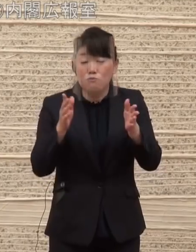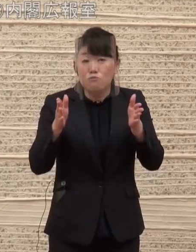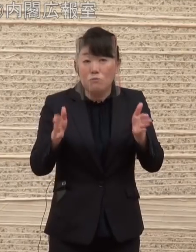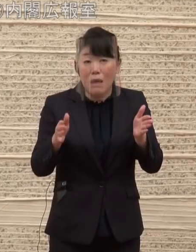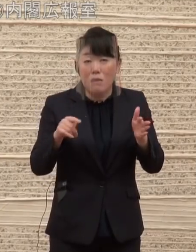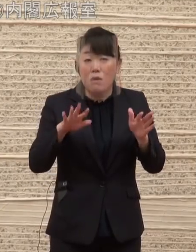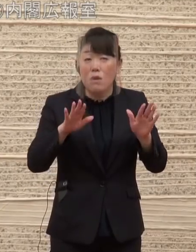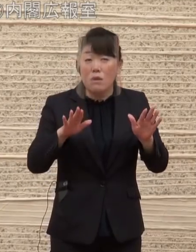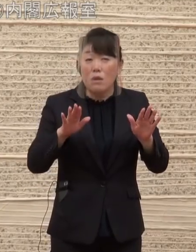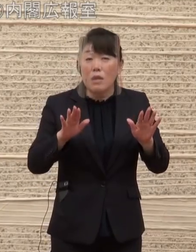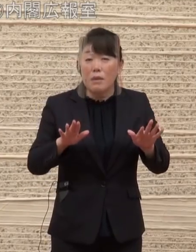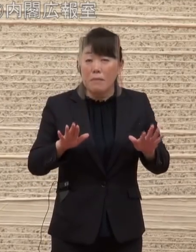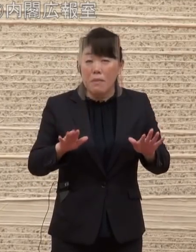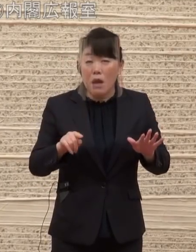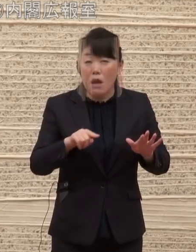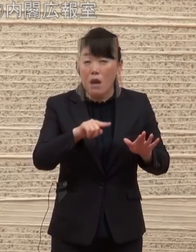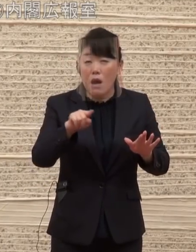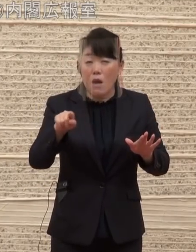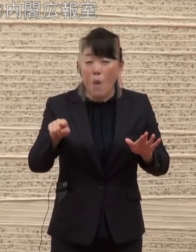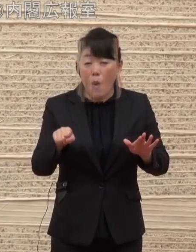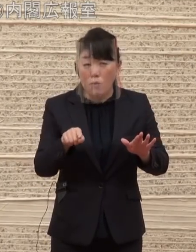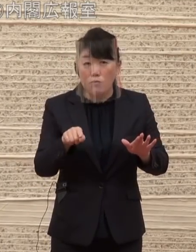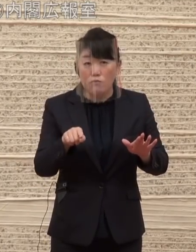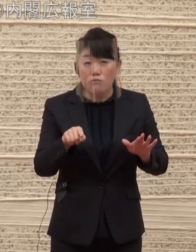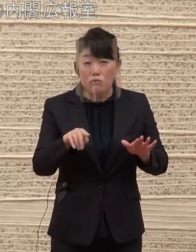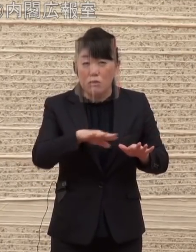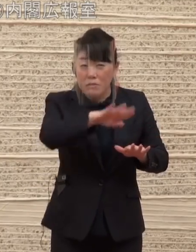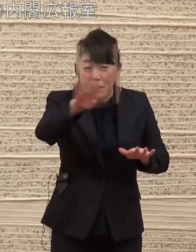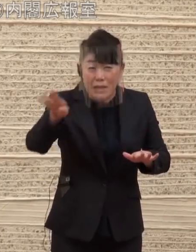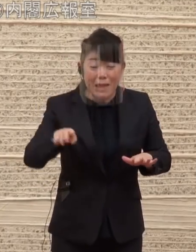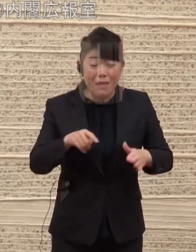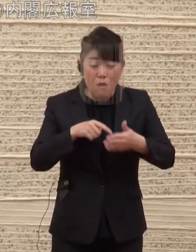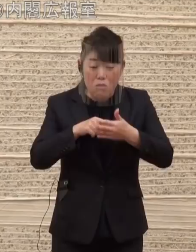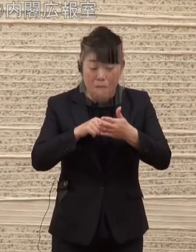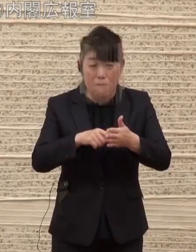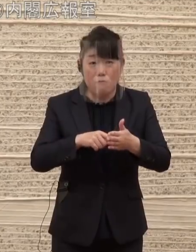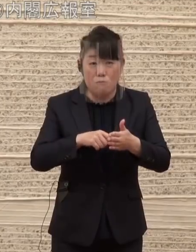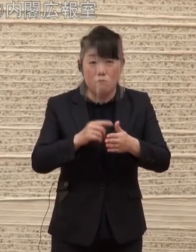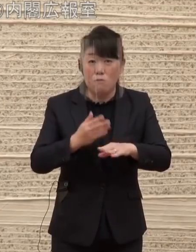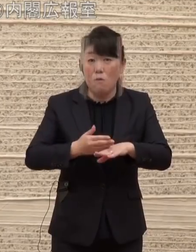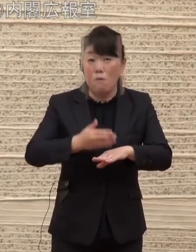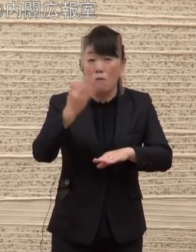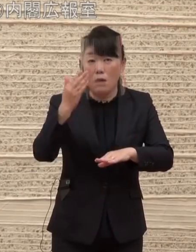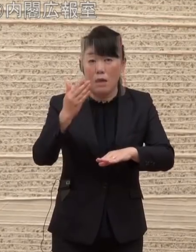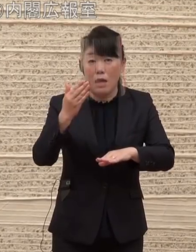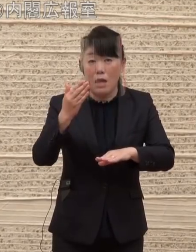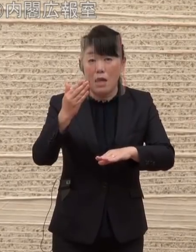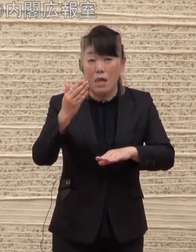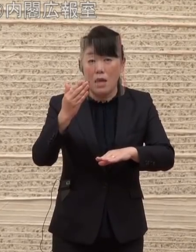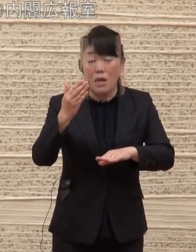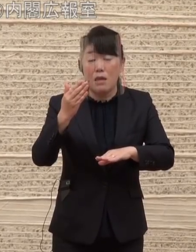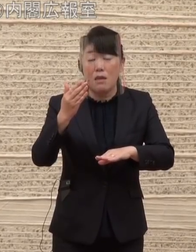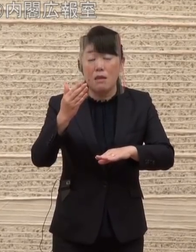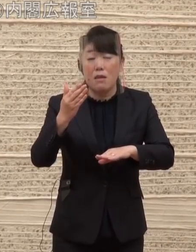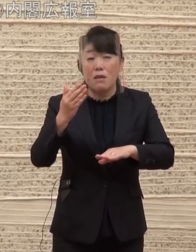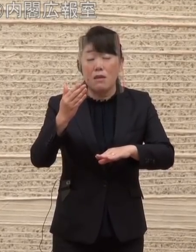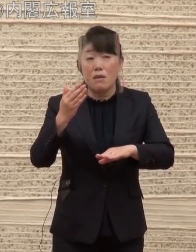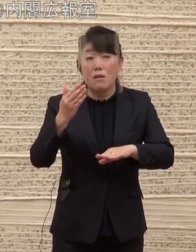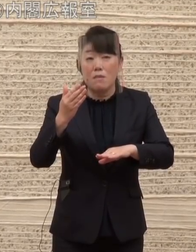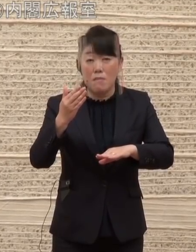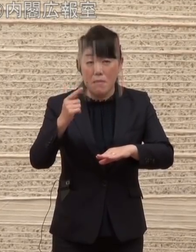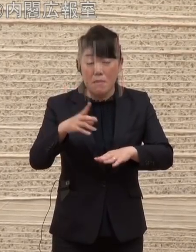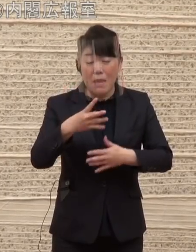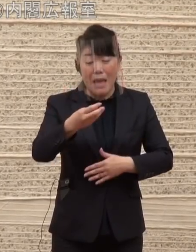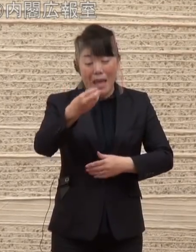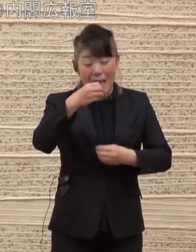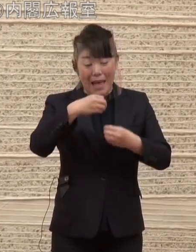少しまぁ今回こういうことにみんなの取り組みになったので8べきでソ連とはそういうまあ日本区の感染